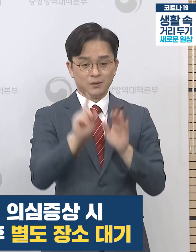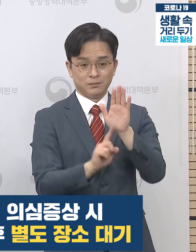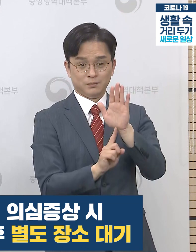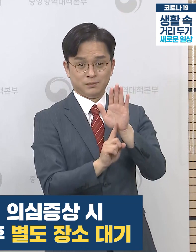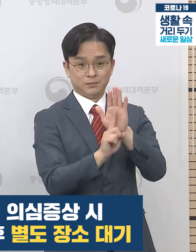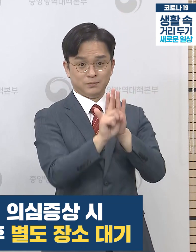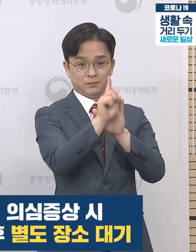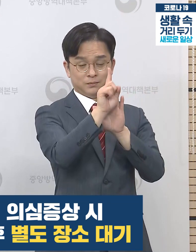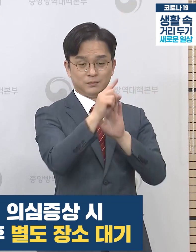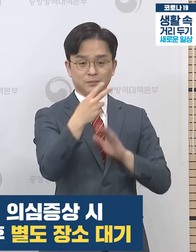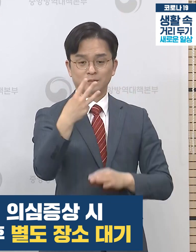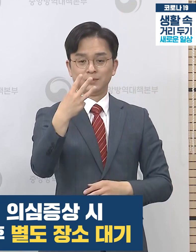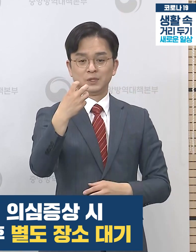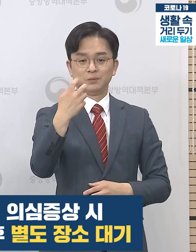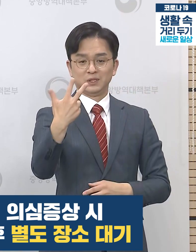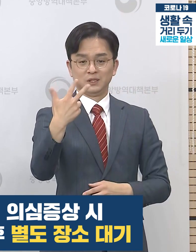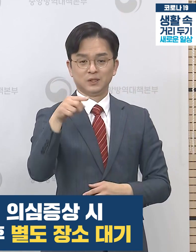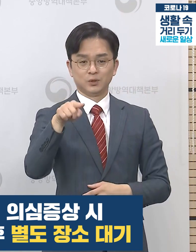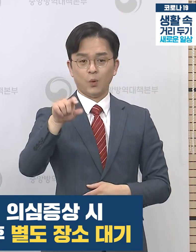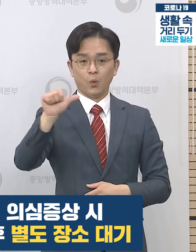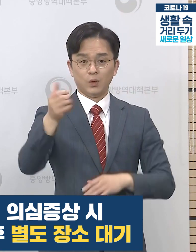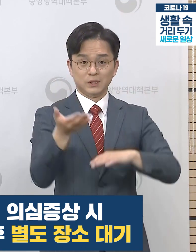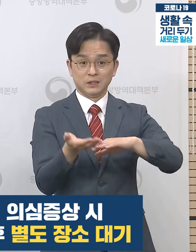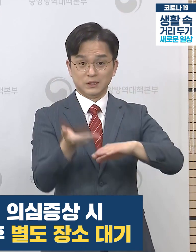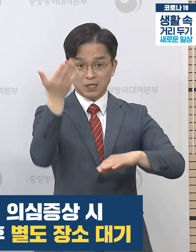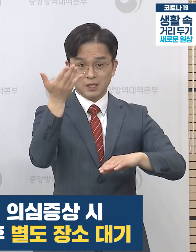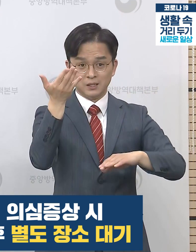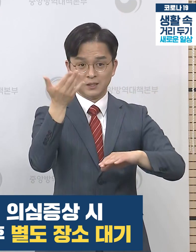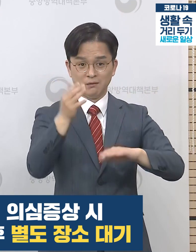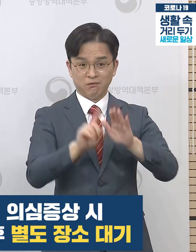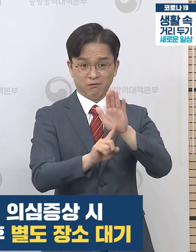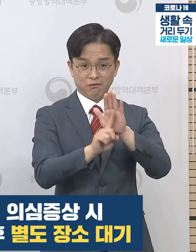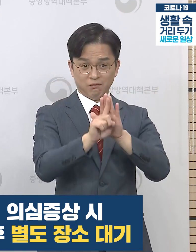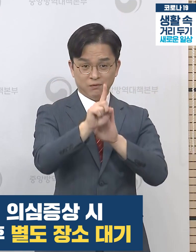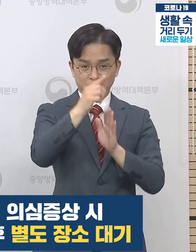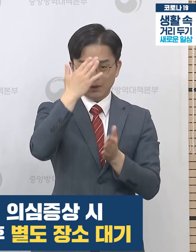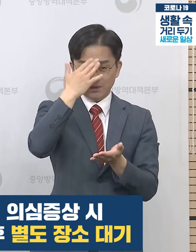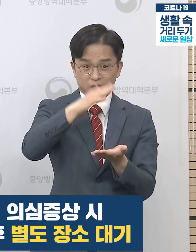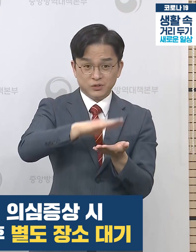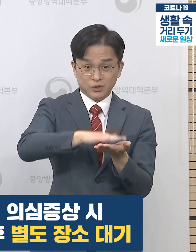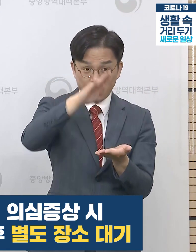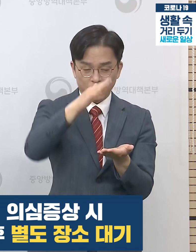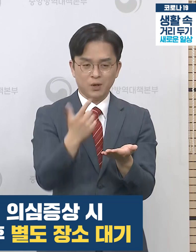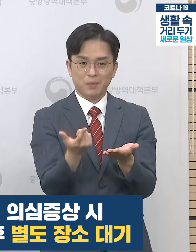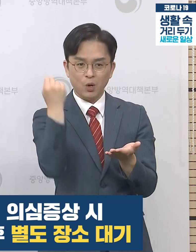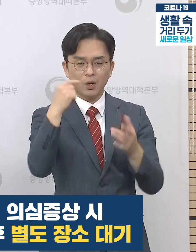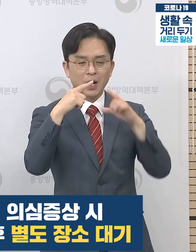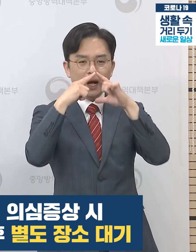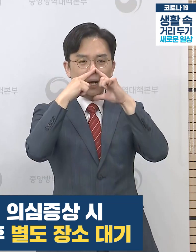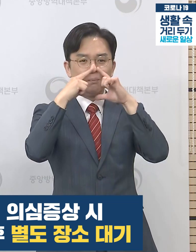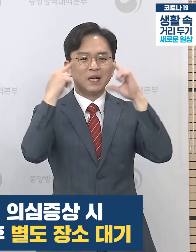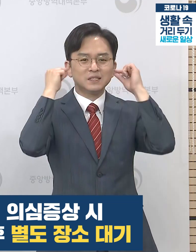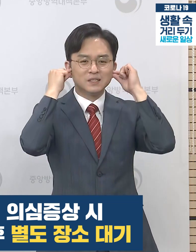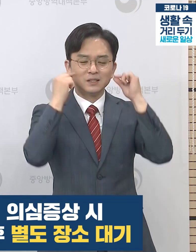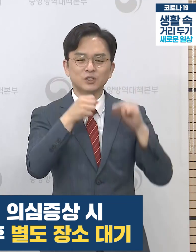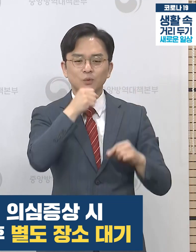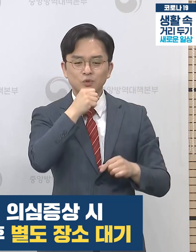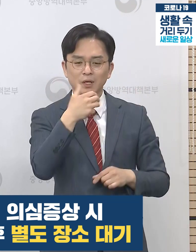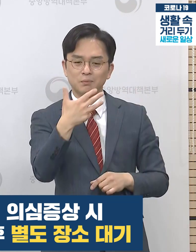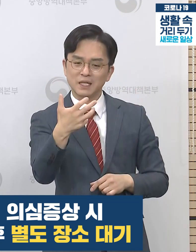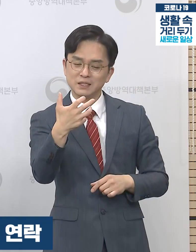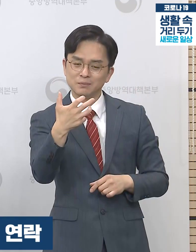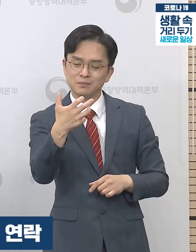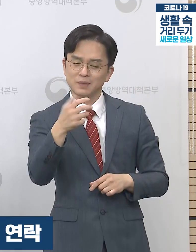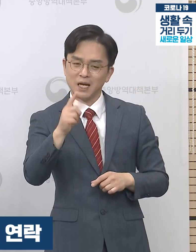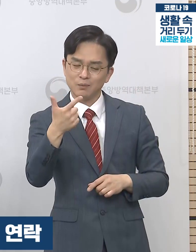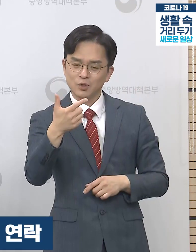37.5도 이상의 열이나 의심 증상이 있으면 보건용 마스크를 착용시킨 후 별도 장소에